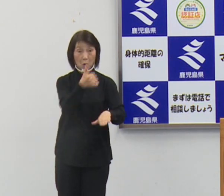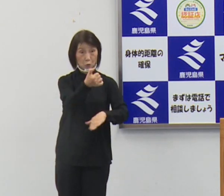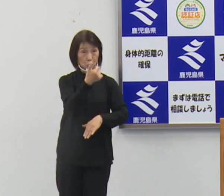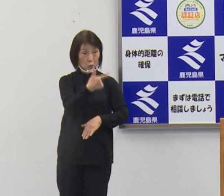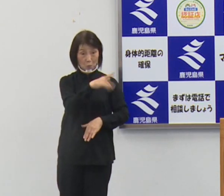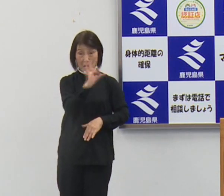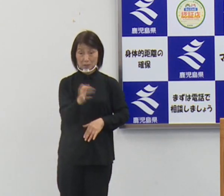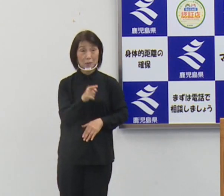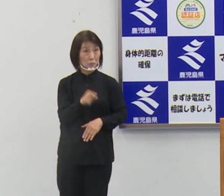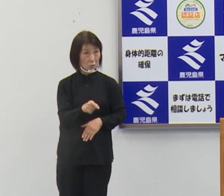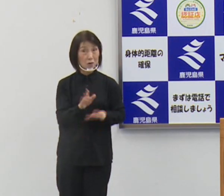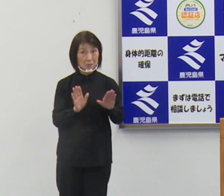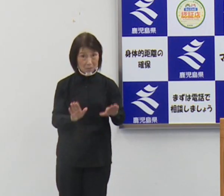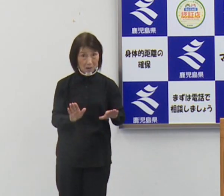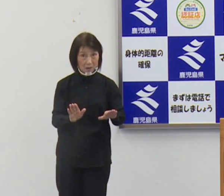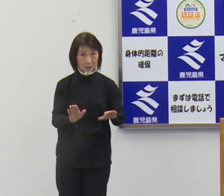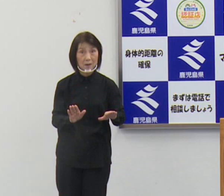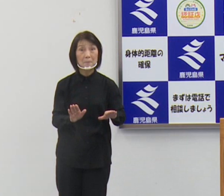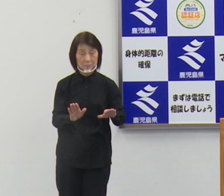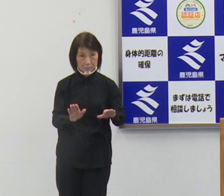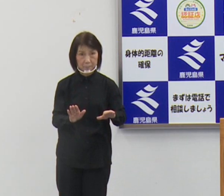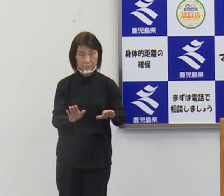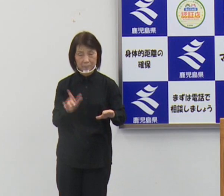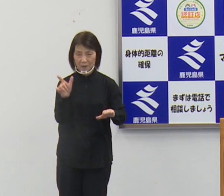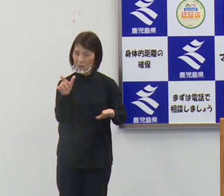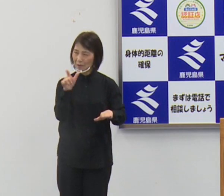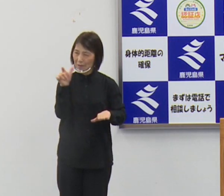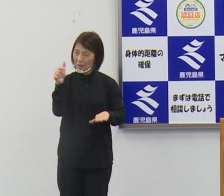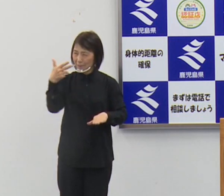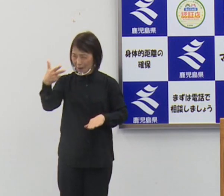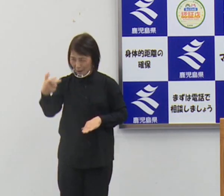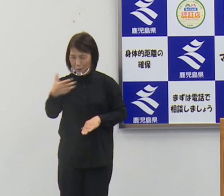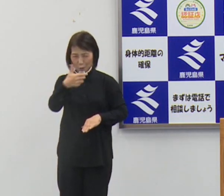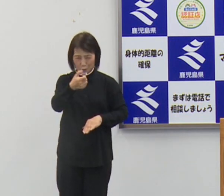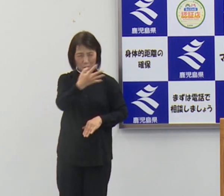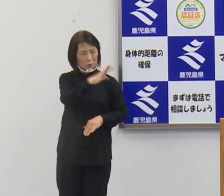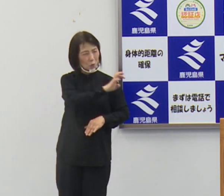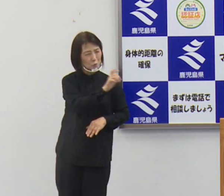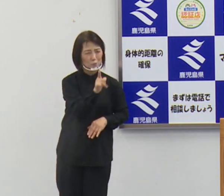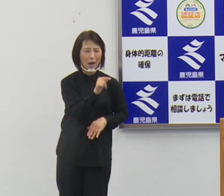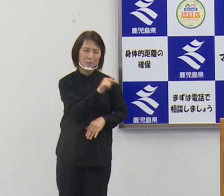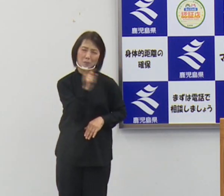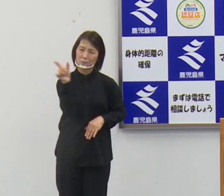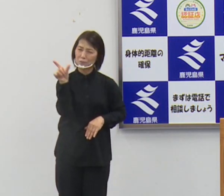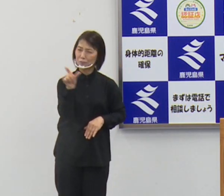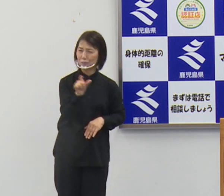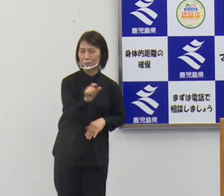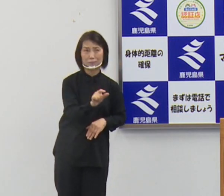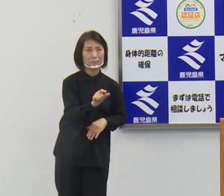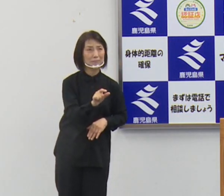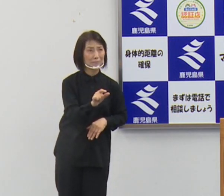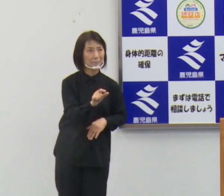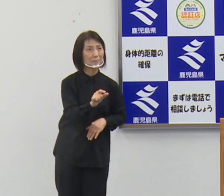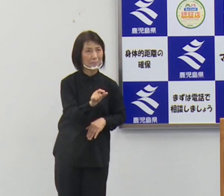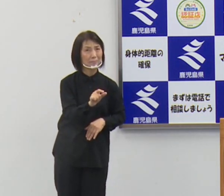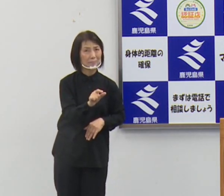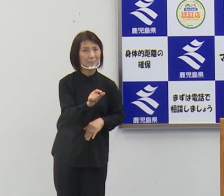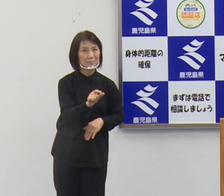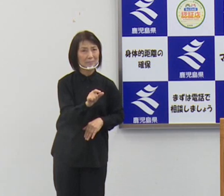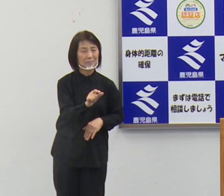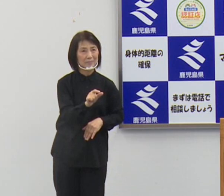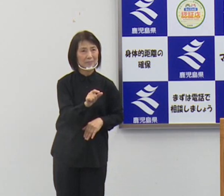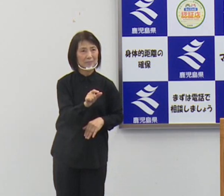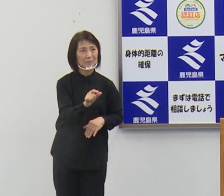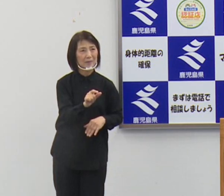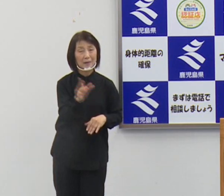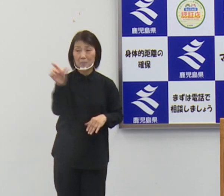56% ぐらいになっているということで、 20% ぐらいなんとか、8月の下旬から3週間ぐらいで